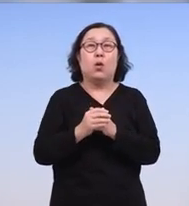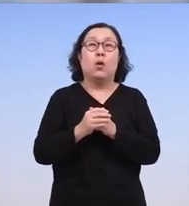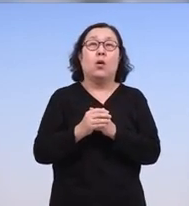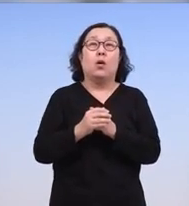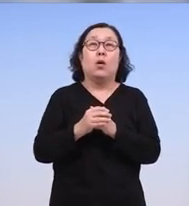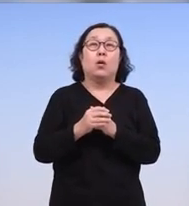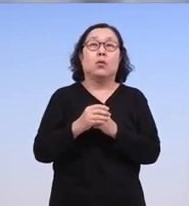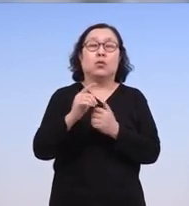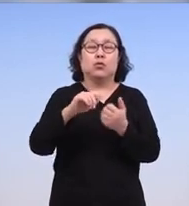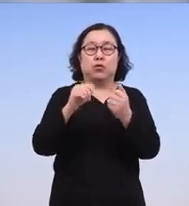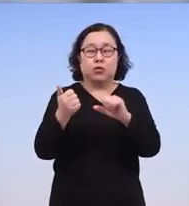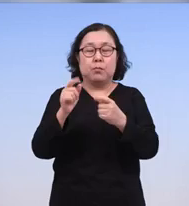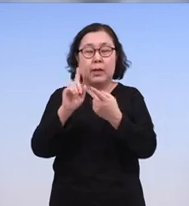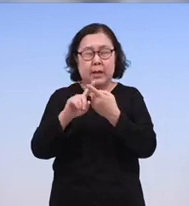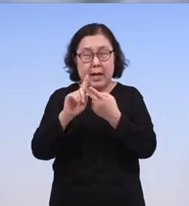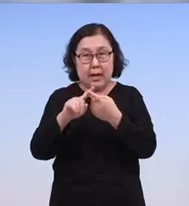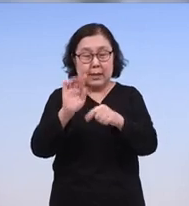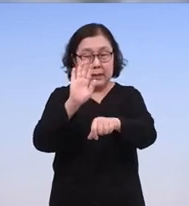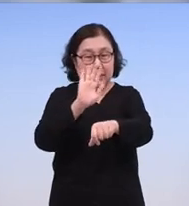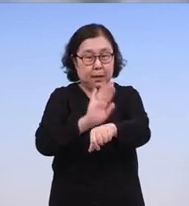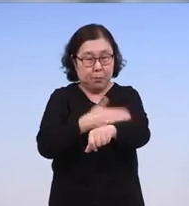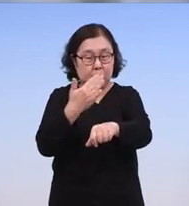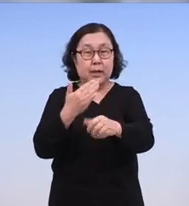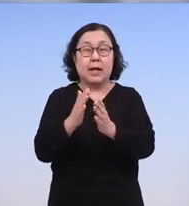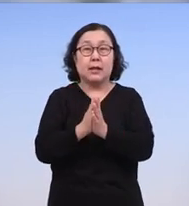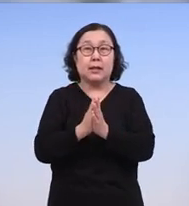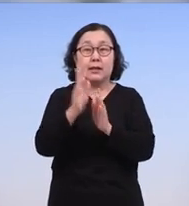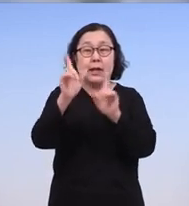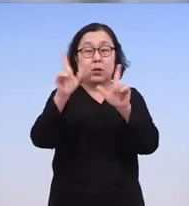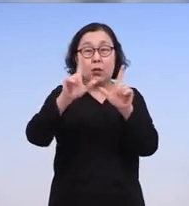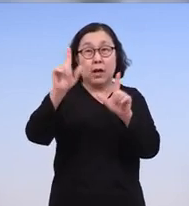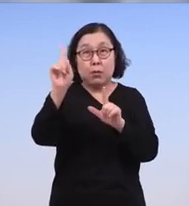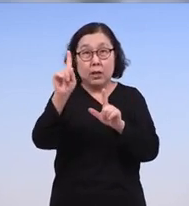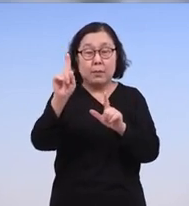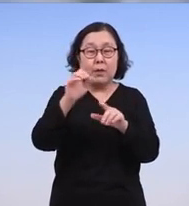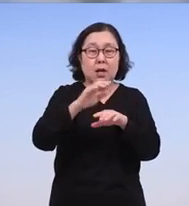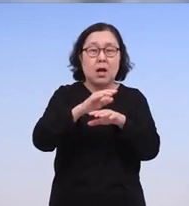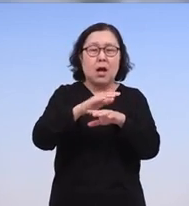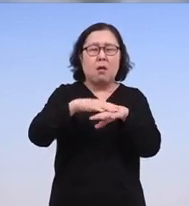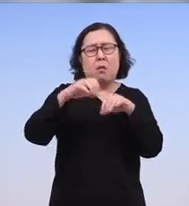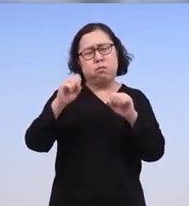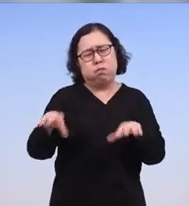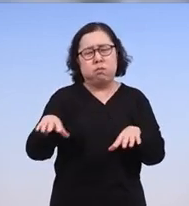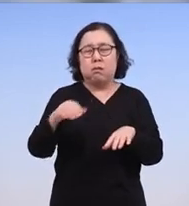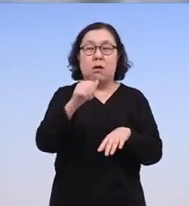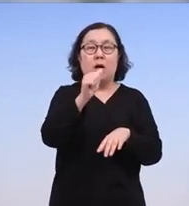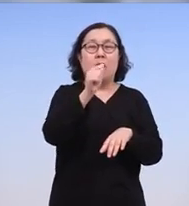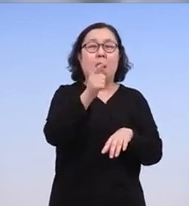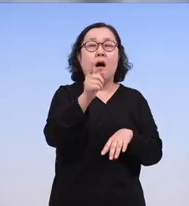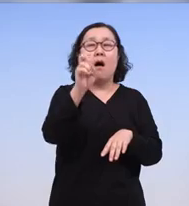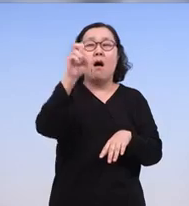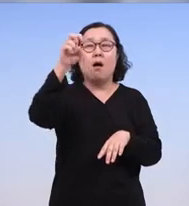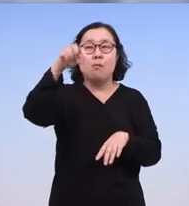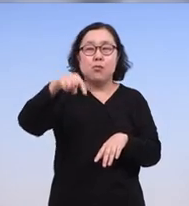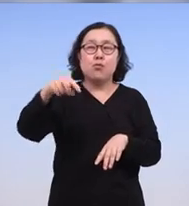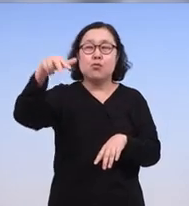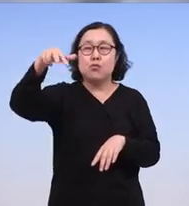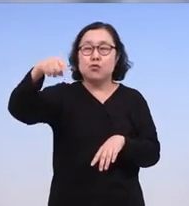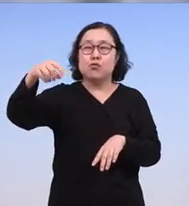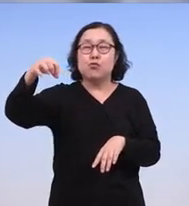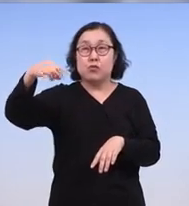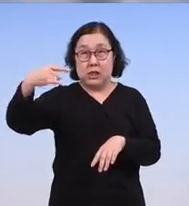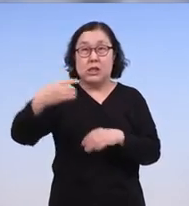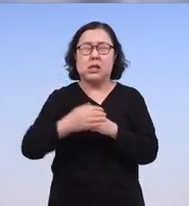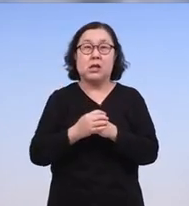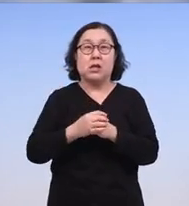잘못된 이해가 낳은 참 이 시대의 가슴 아픈 그 부작용이 뭐냐 하니까 허무주의. 한번 노력하면 뭐